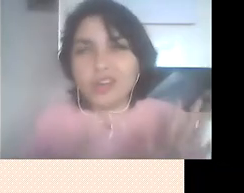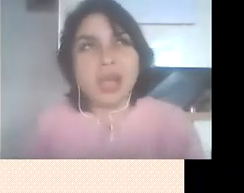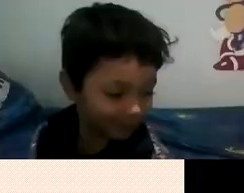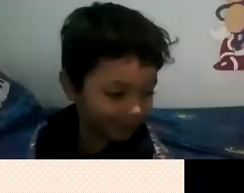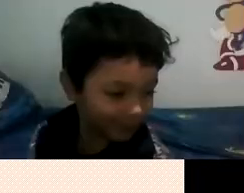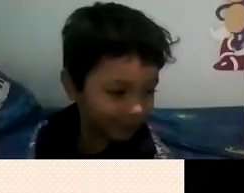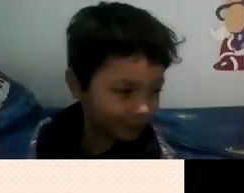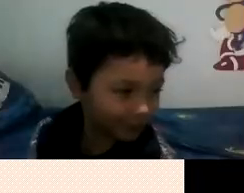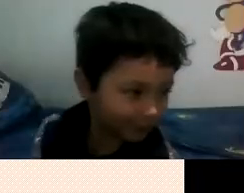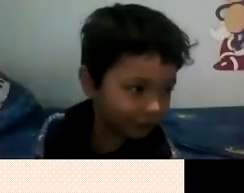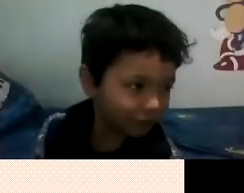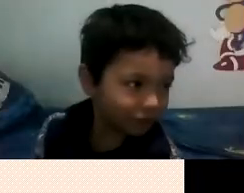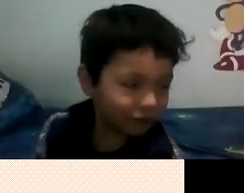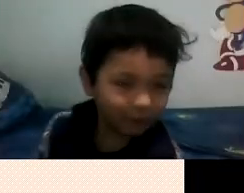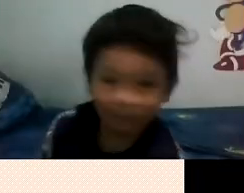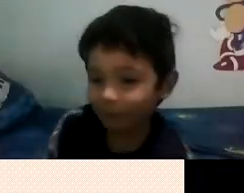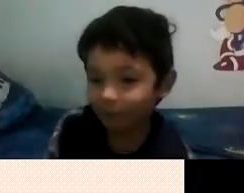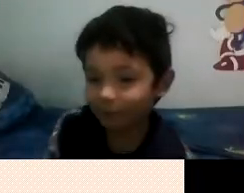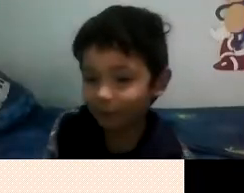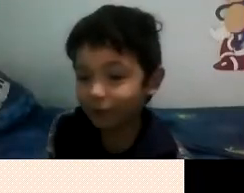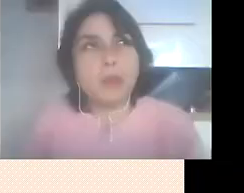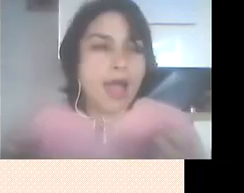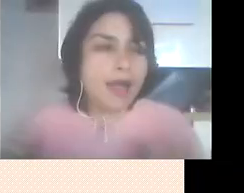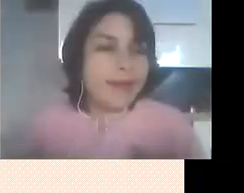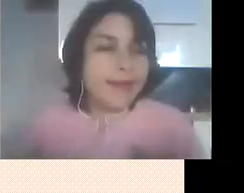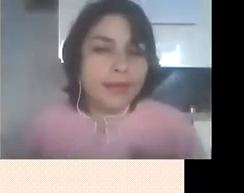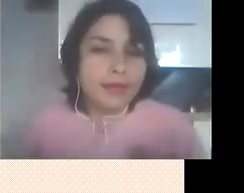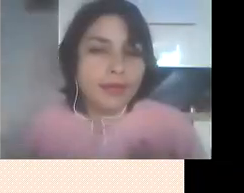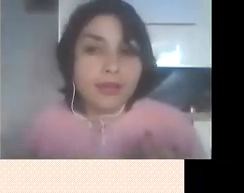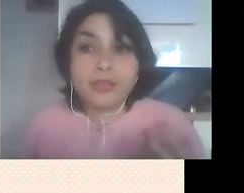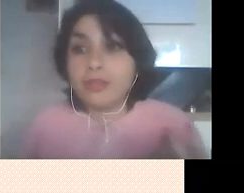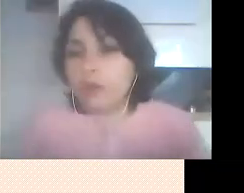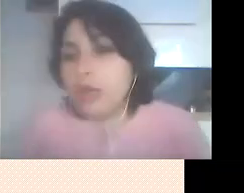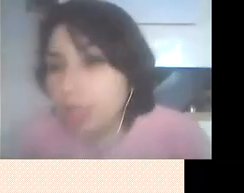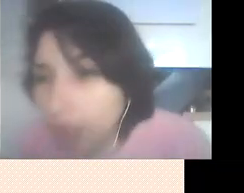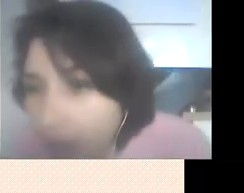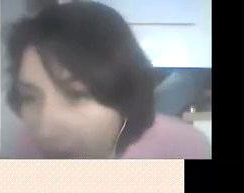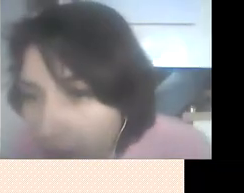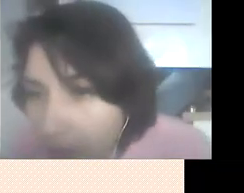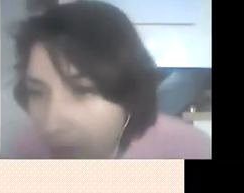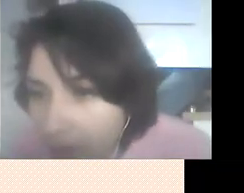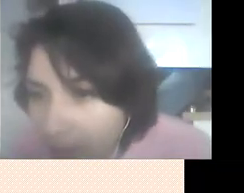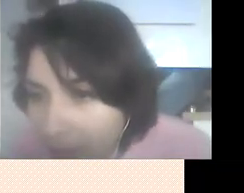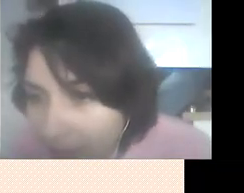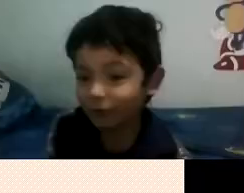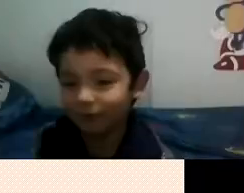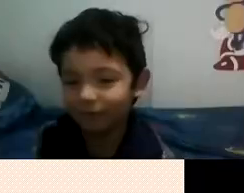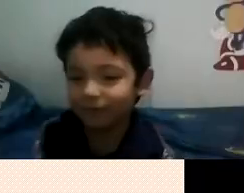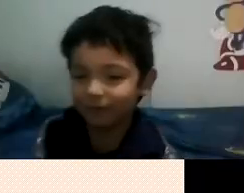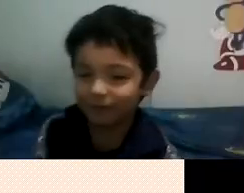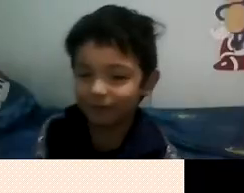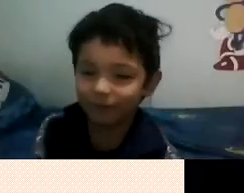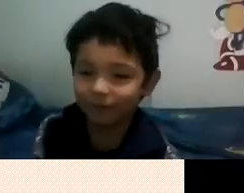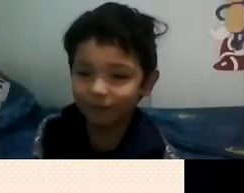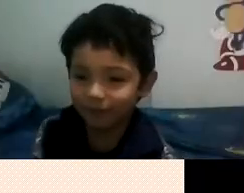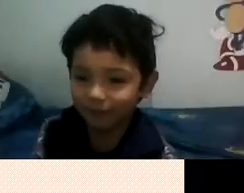Cualquier cosa, piensa en cosas de la cocina, piensa en útiles escolares. ¿Hielo? ¿Qué? Hielo.